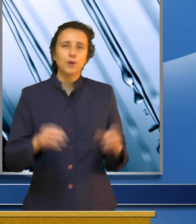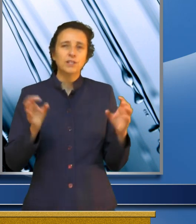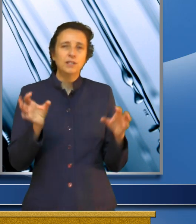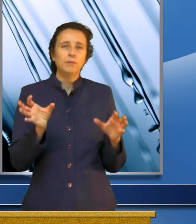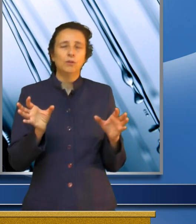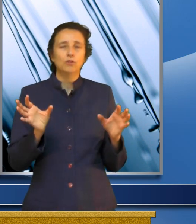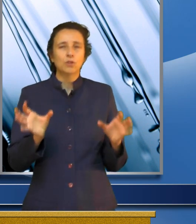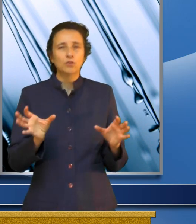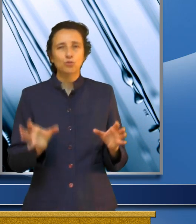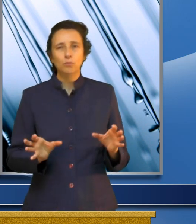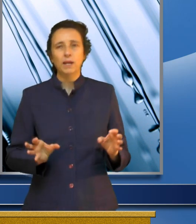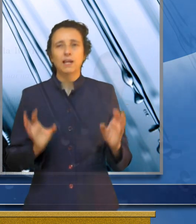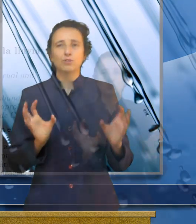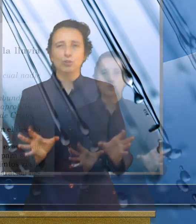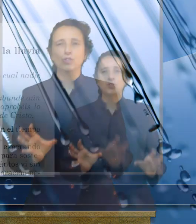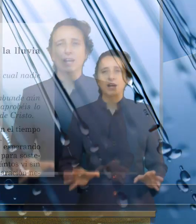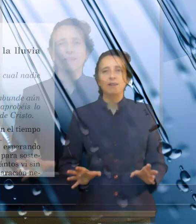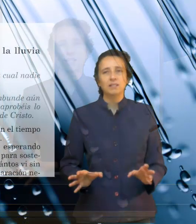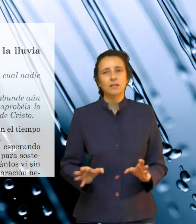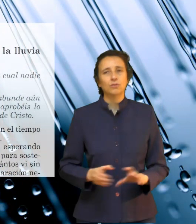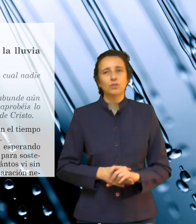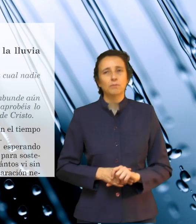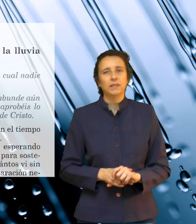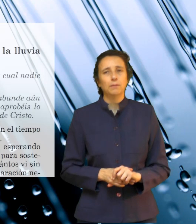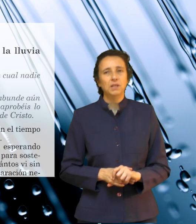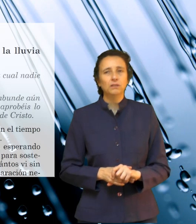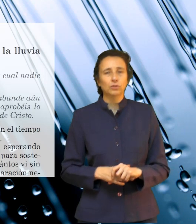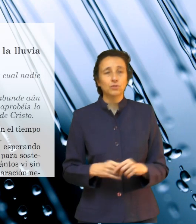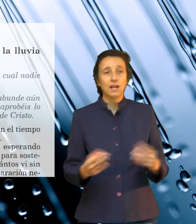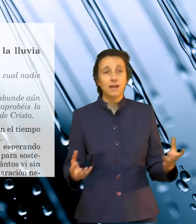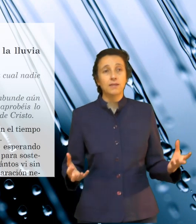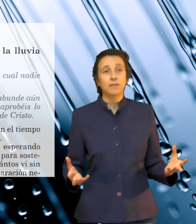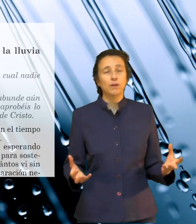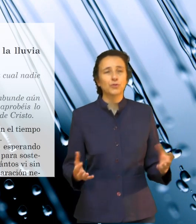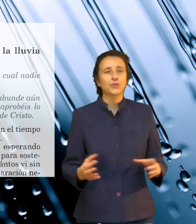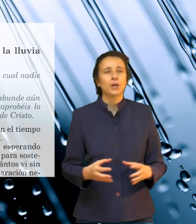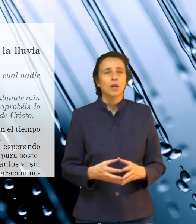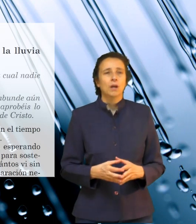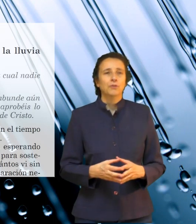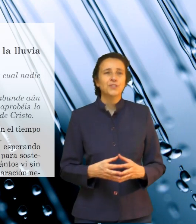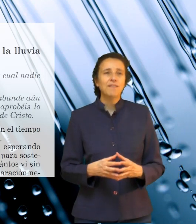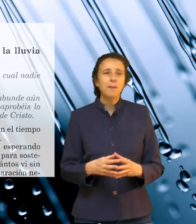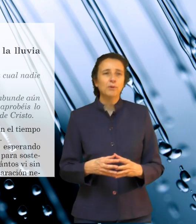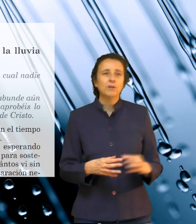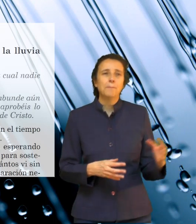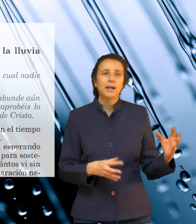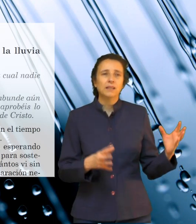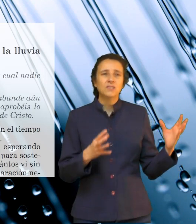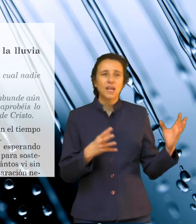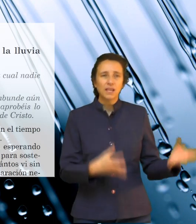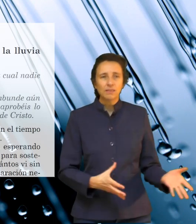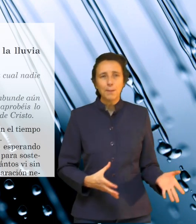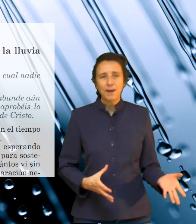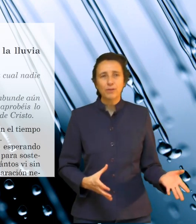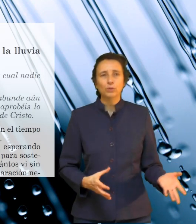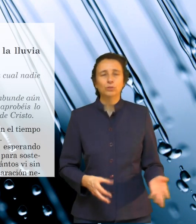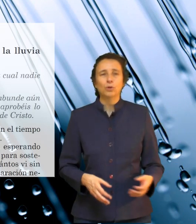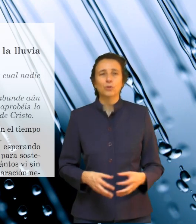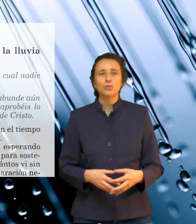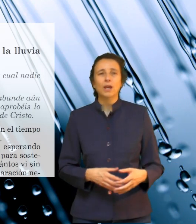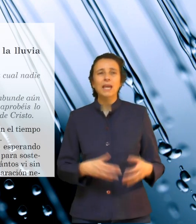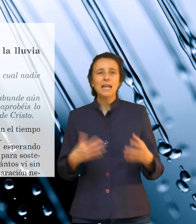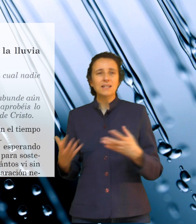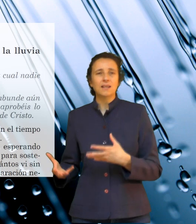12:14 nos resume las dos tablas de los 10 mandamientos de la ley de Dios. Nos habla, por una parte, seguid la paz